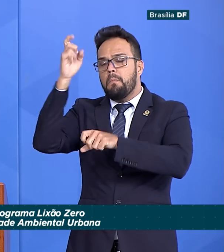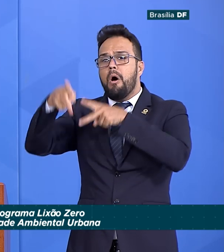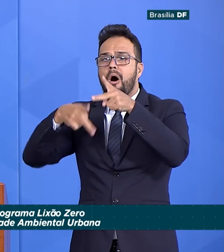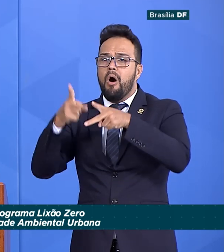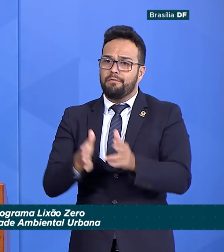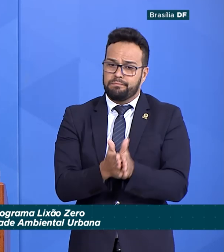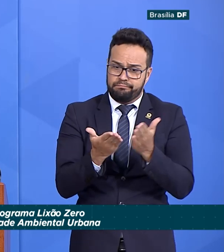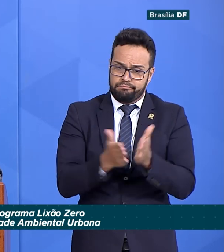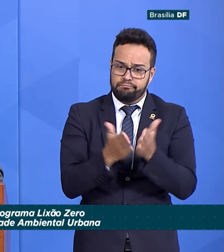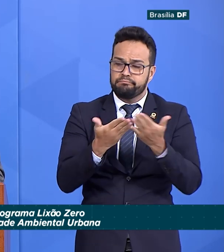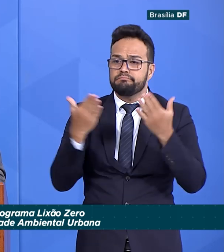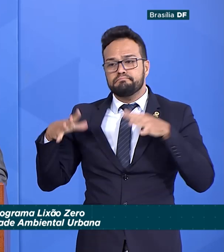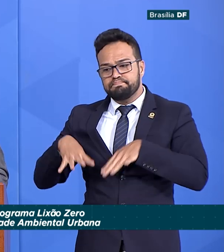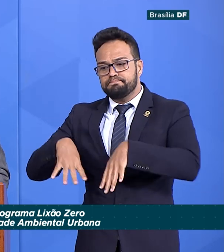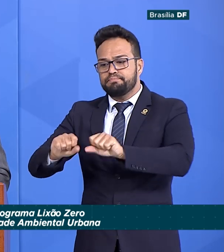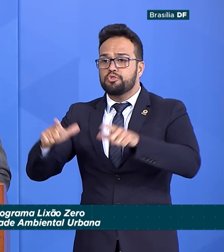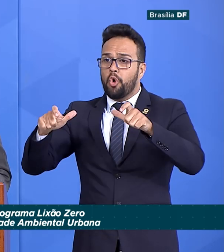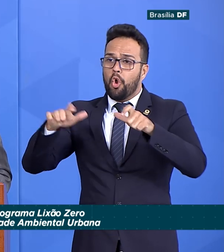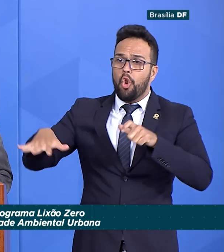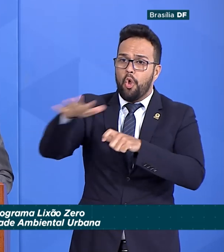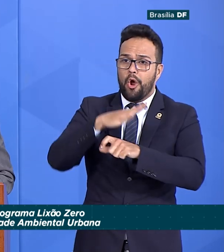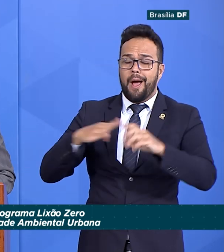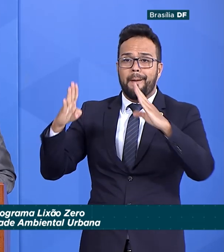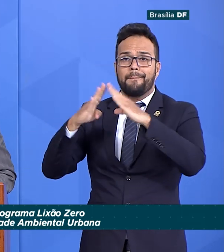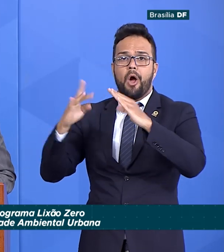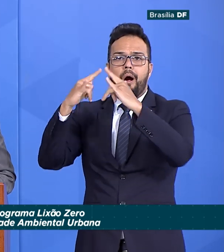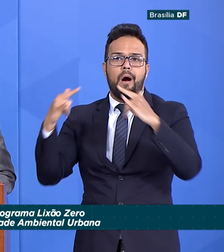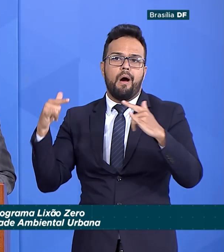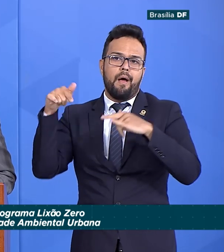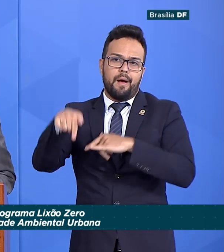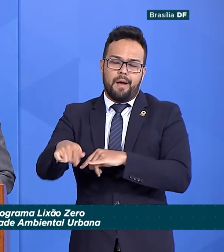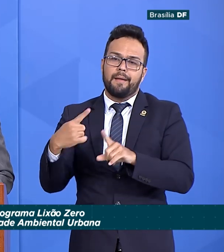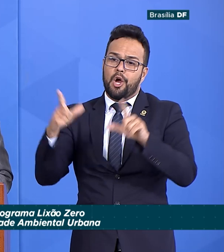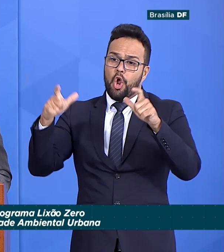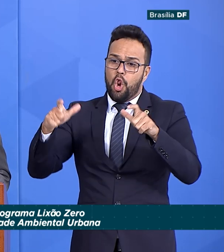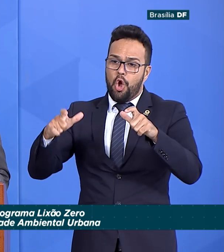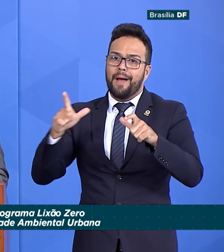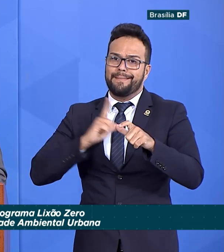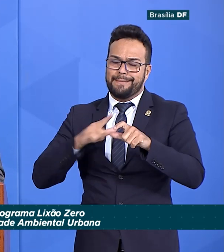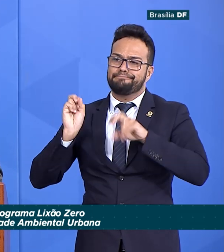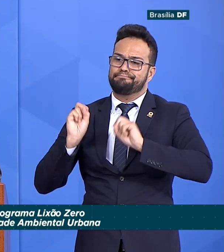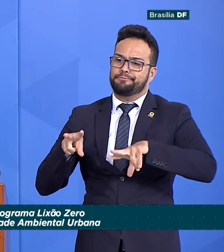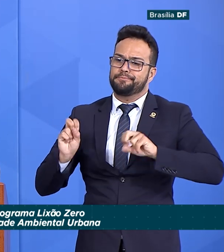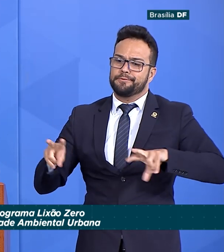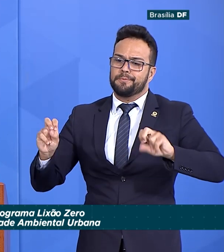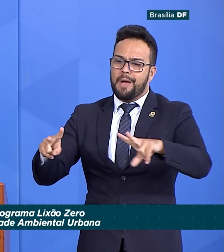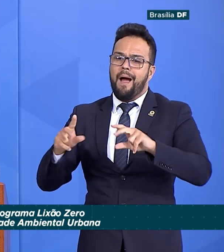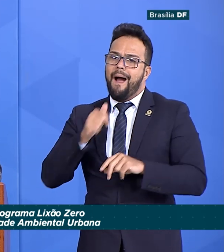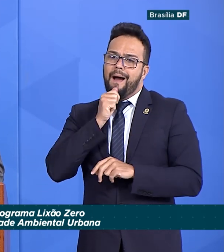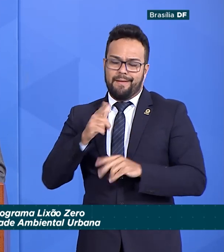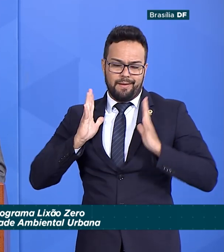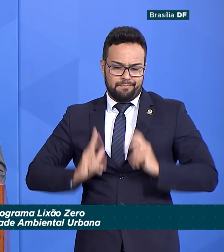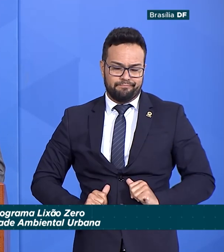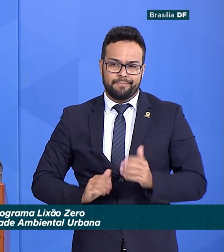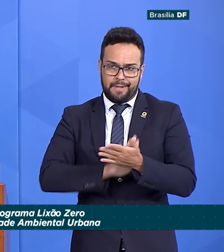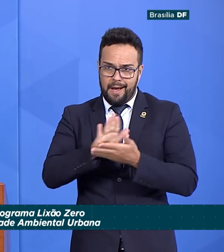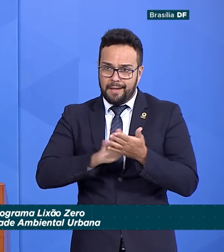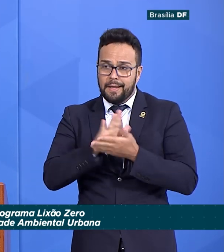baixa renda que invadem essas áreas abandonadas porque estão contaminadas e não foram recuperadas. Também